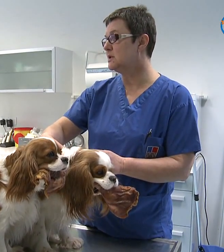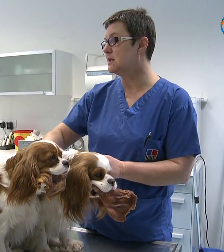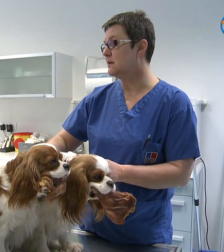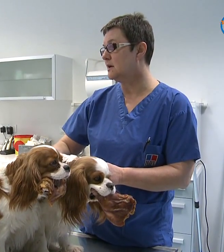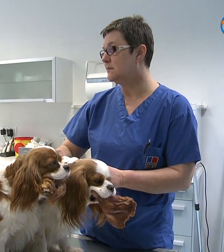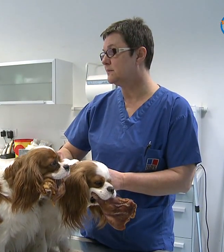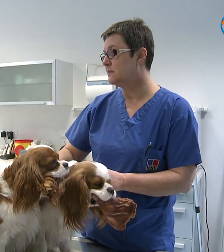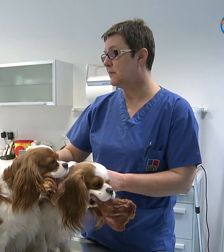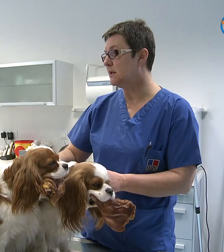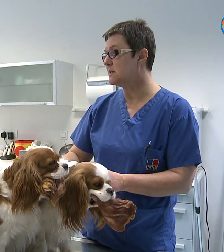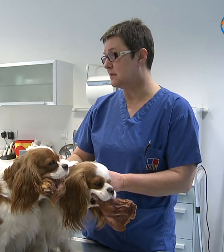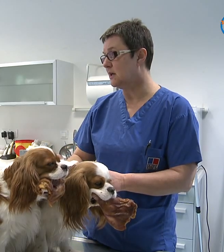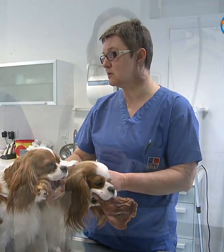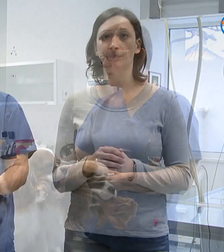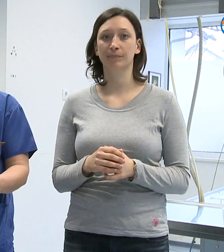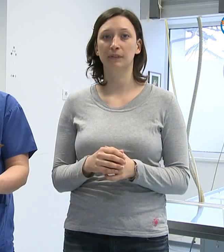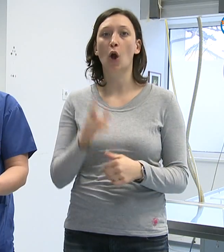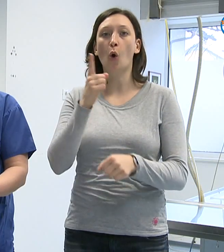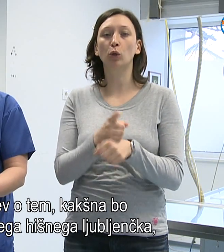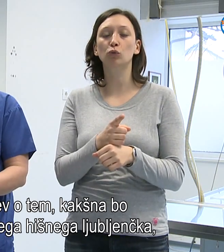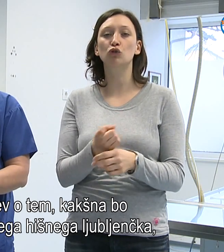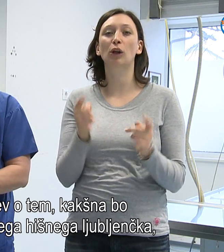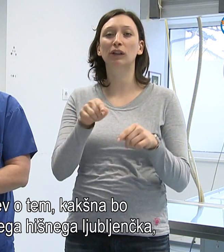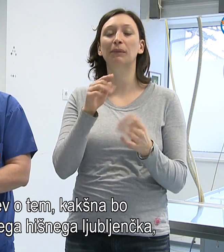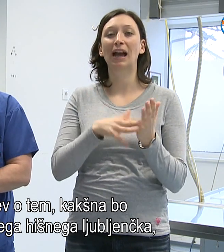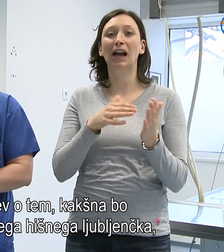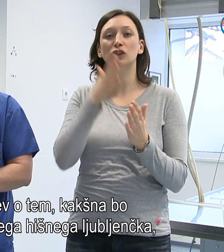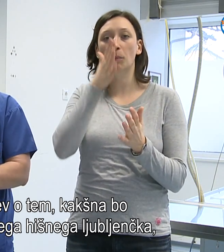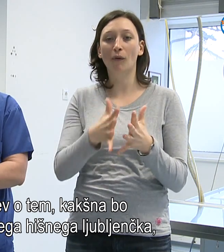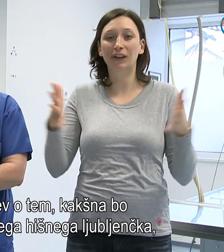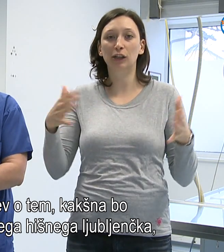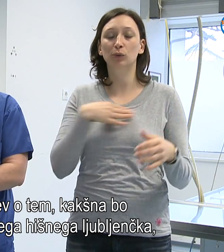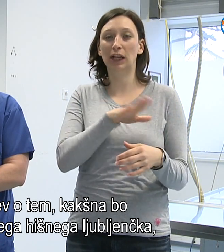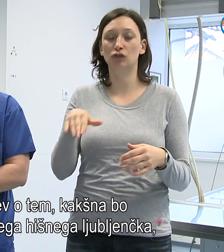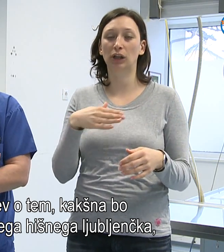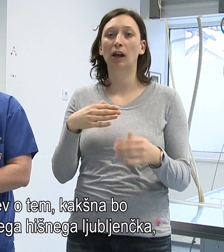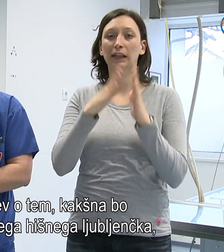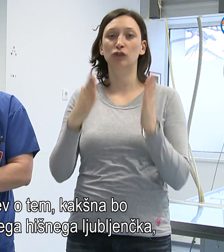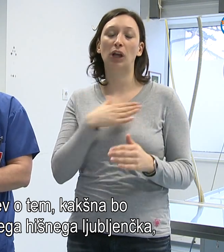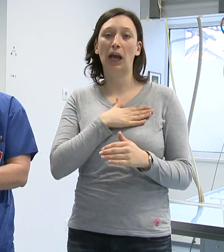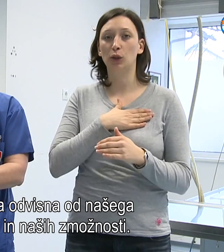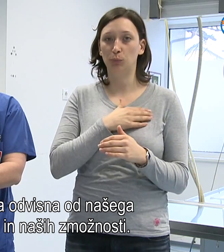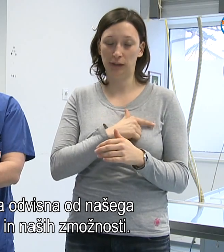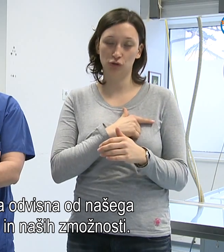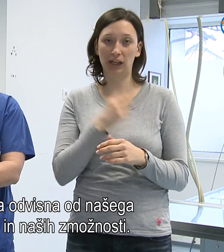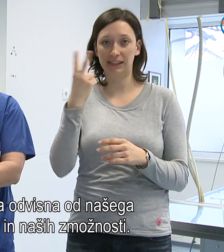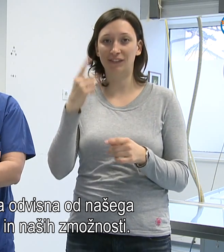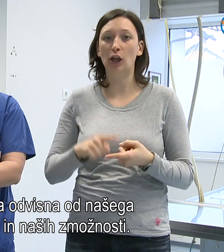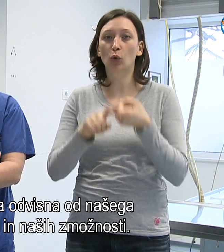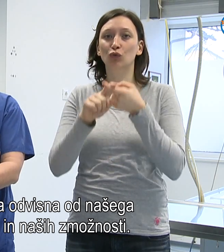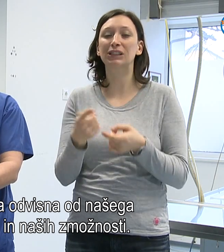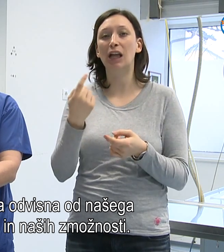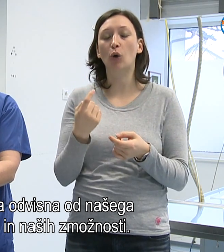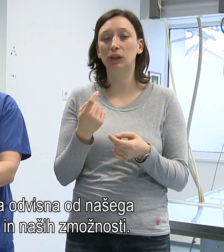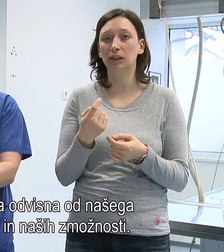če bo prišla nazaj. Ne, mene bo zadjagnost. Odločitev o tem, kakšna bo velikost našega hišnega ljubljenca, je seveda odvisna